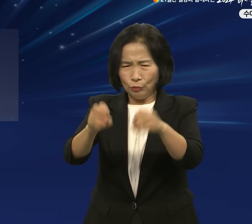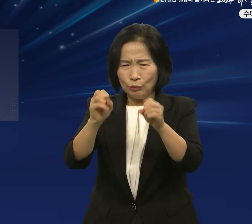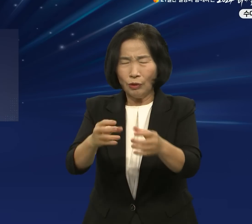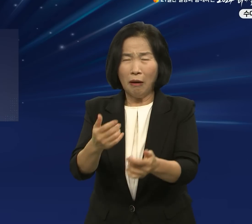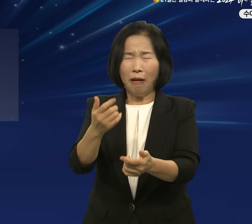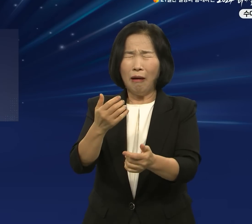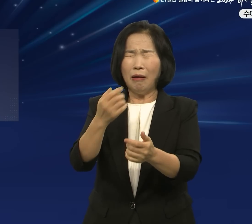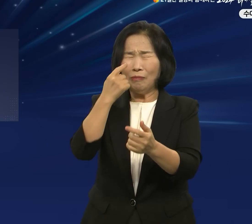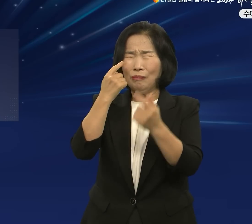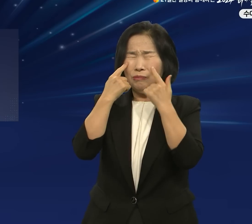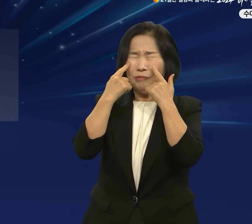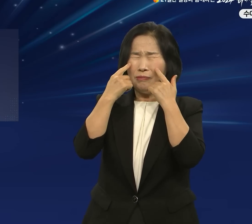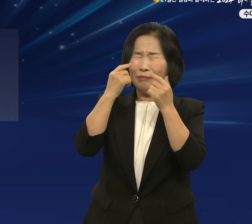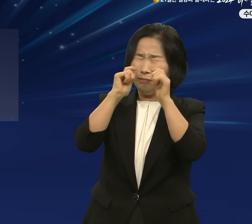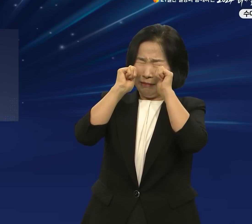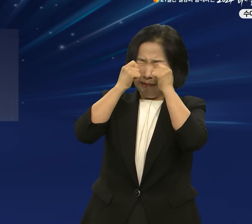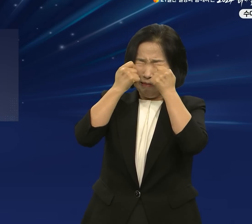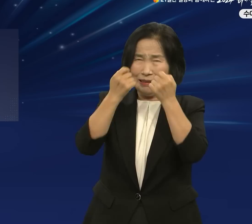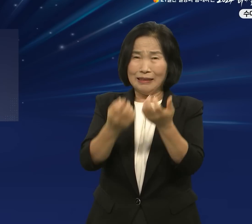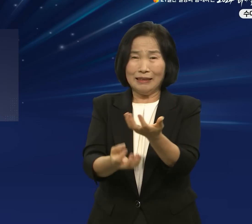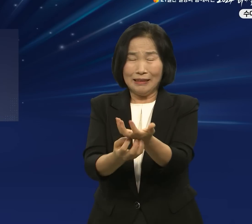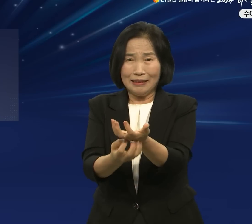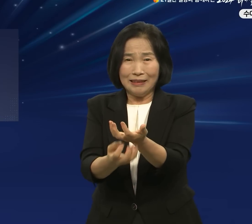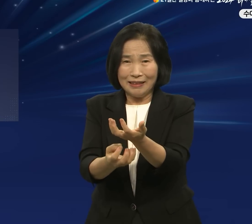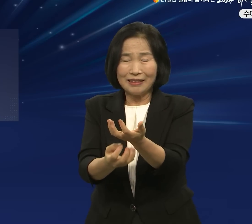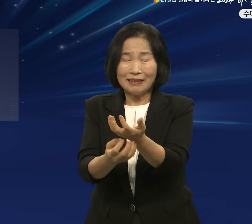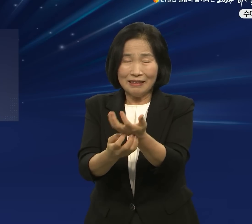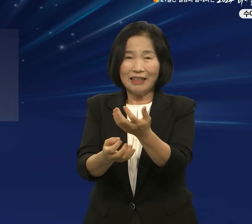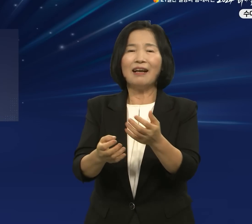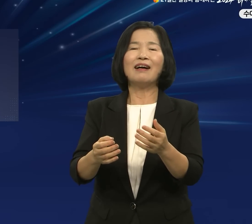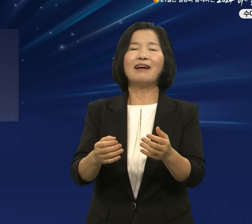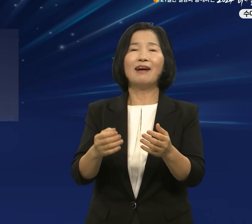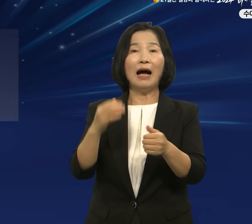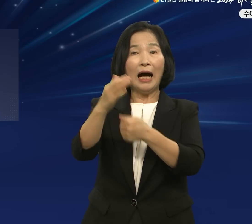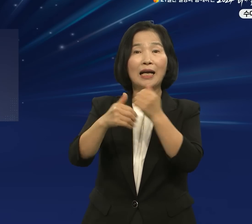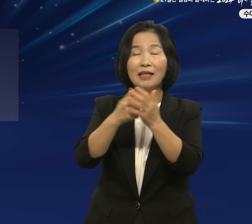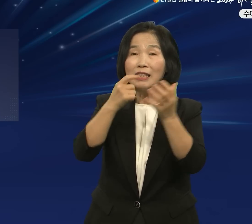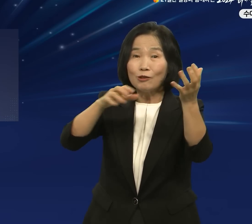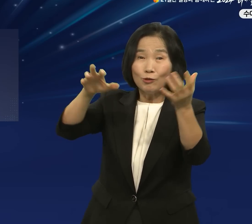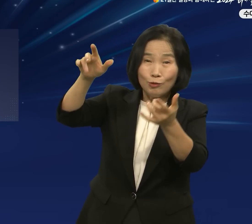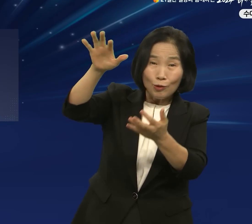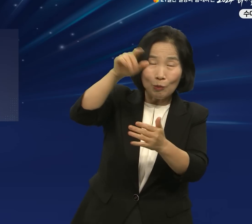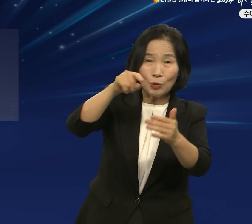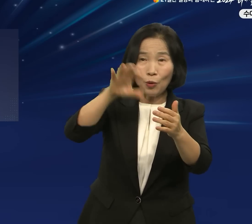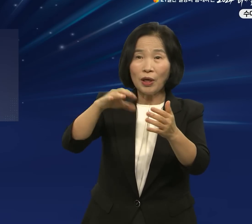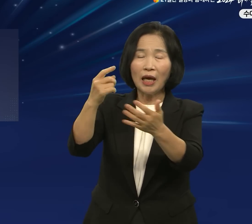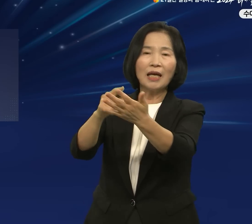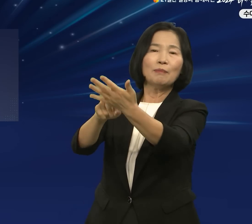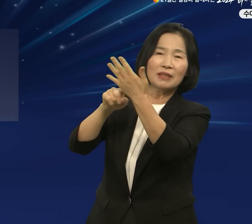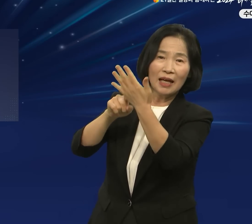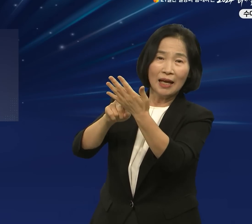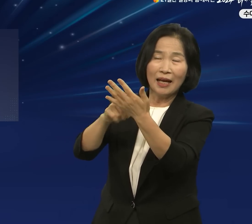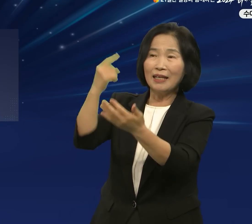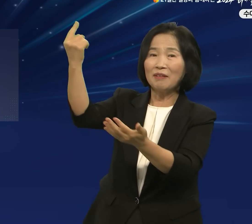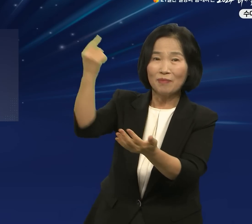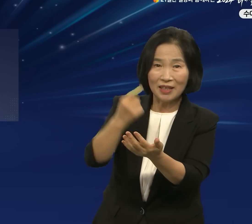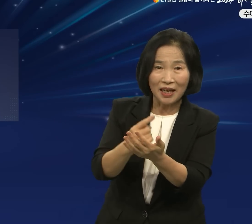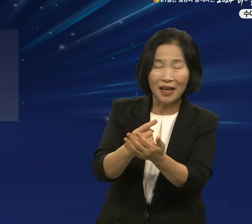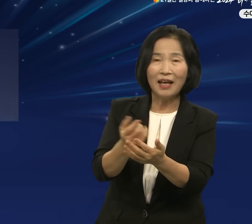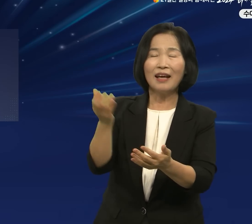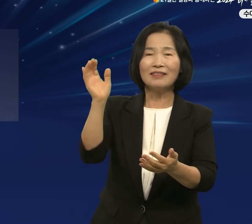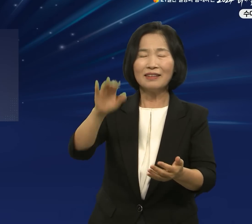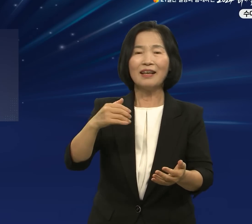없는 그런 일이었습니다. 하나님은 구름 속에서 임재하셨는데 인불교회 성도와 저는 연기와